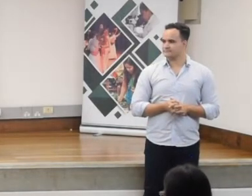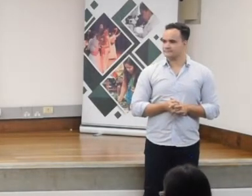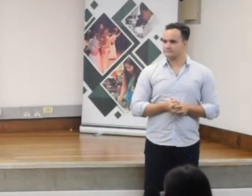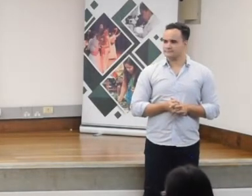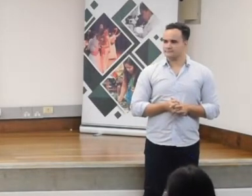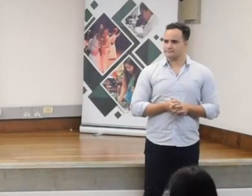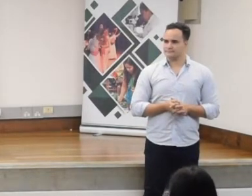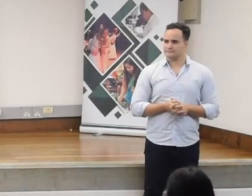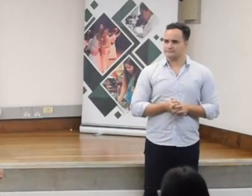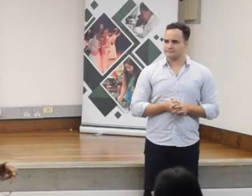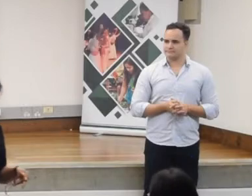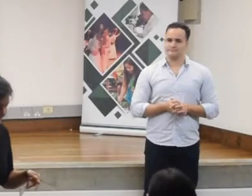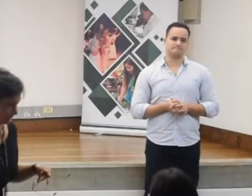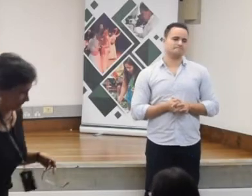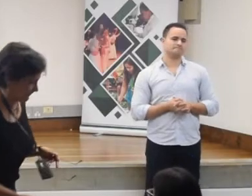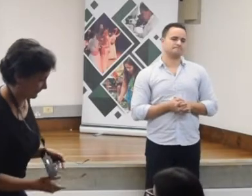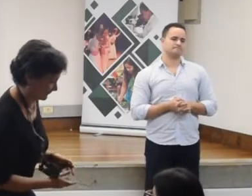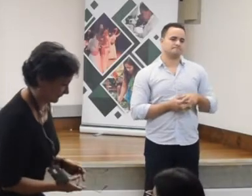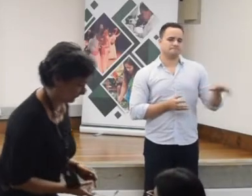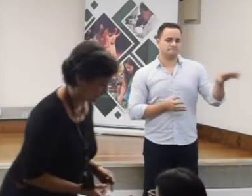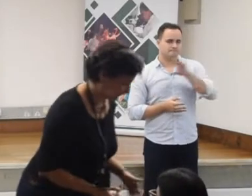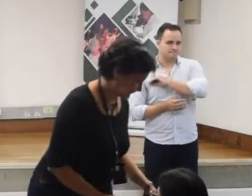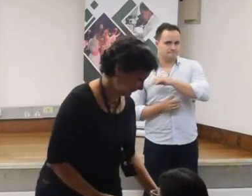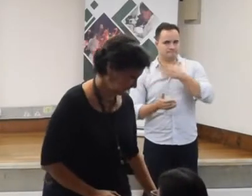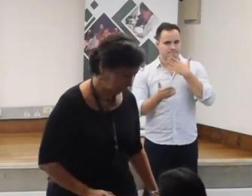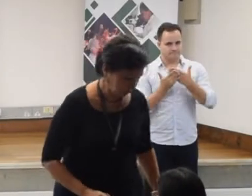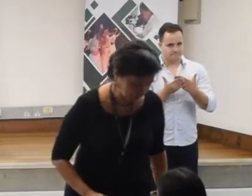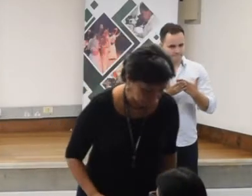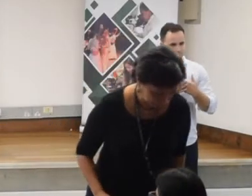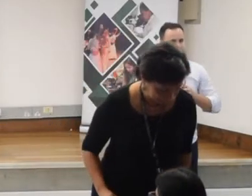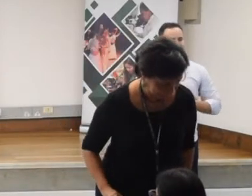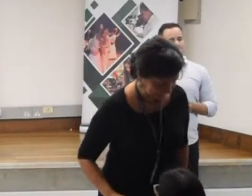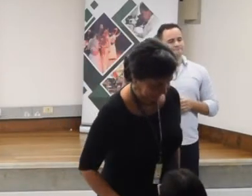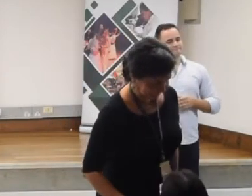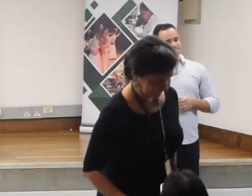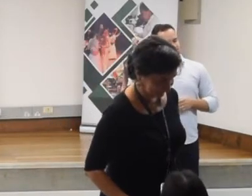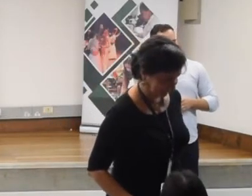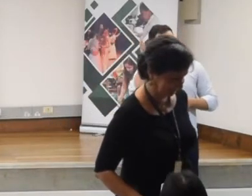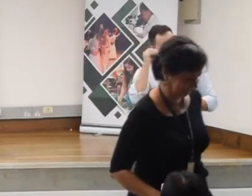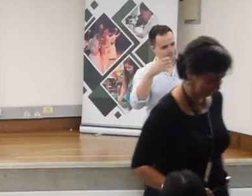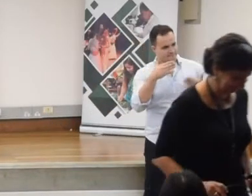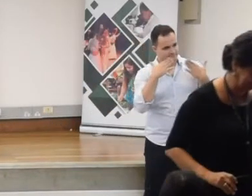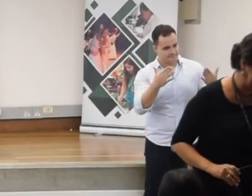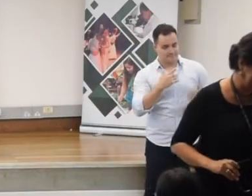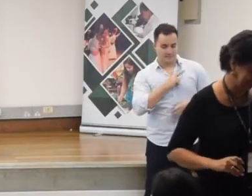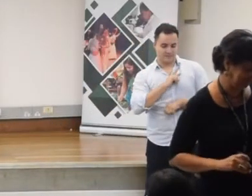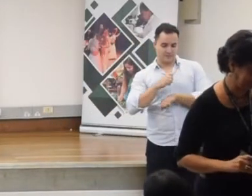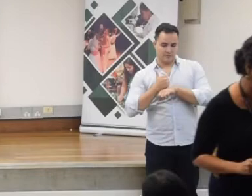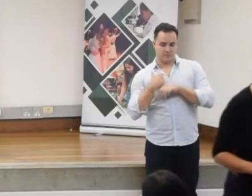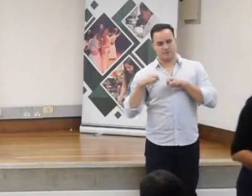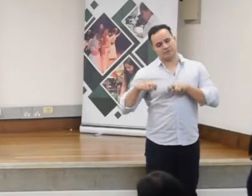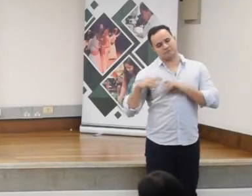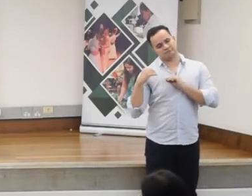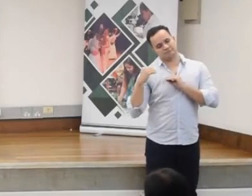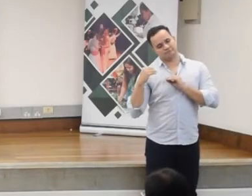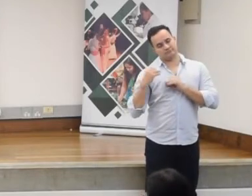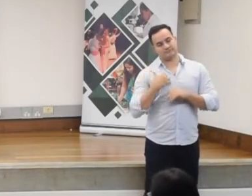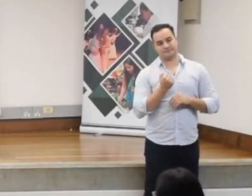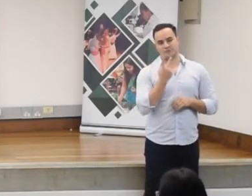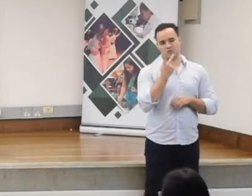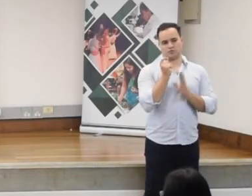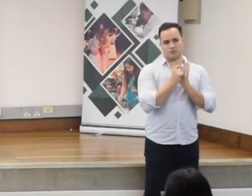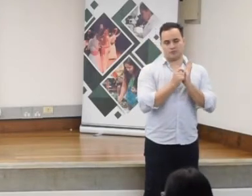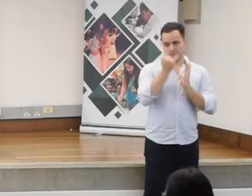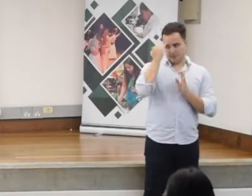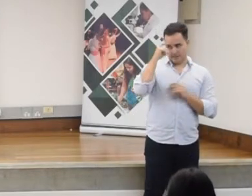Bueno, a todos muchas gracias por las exposiciones. La vicerrectora me hacía aquí dos